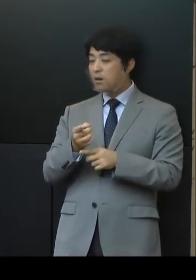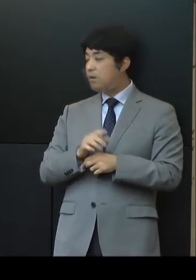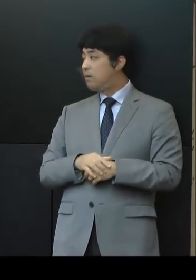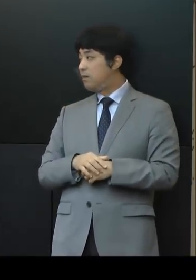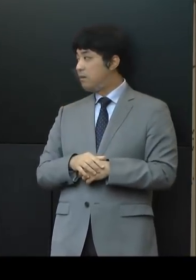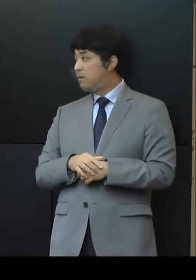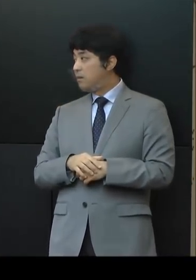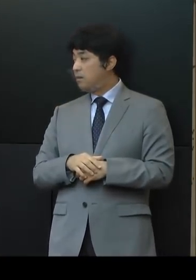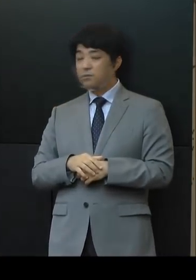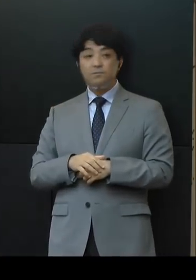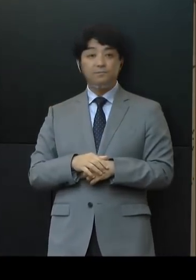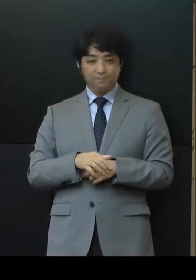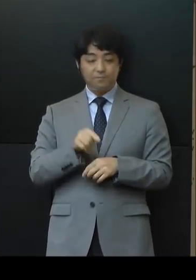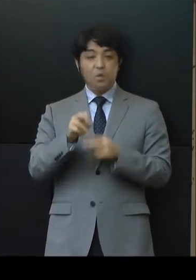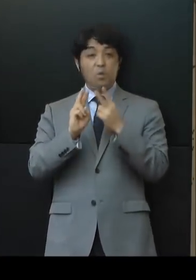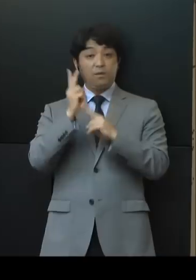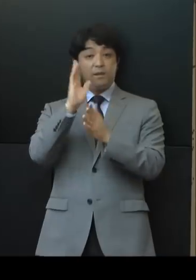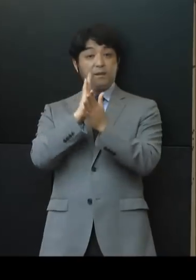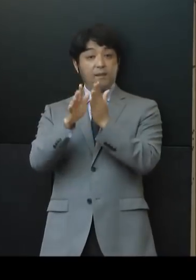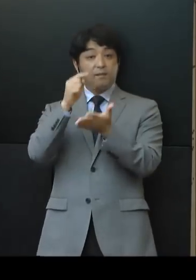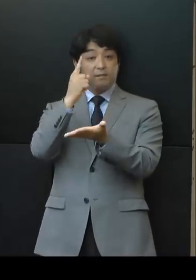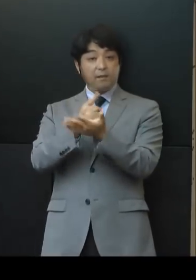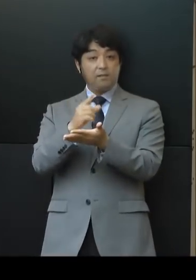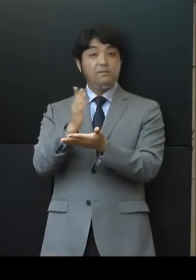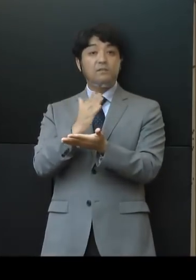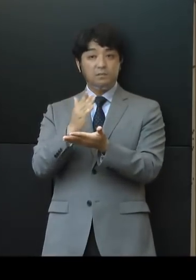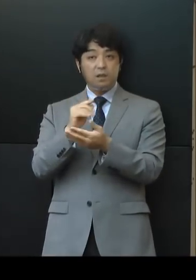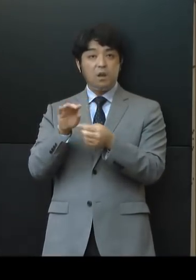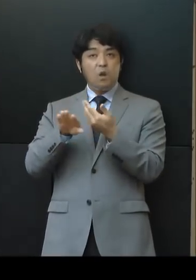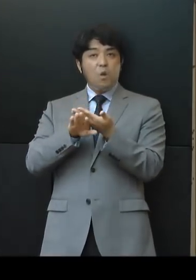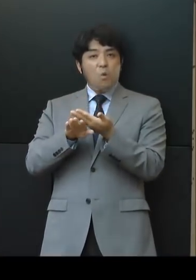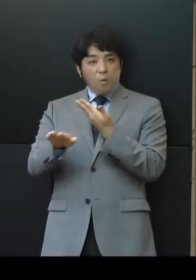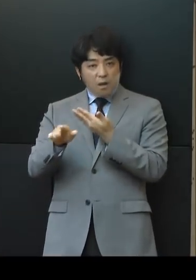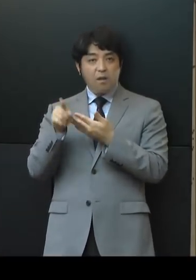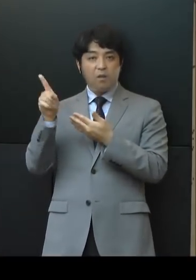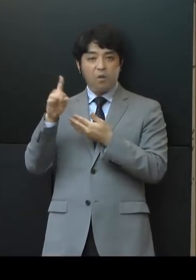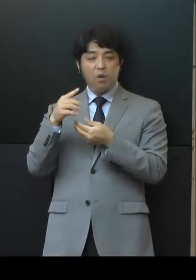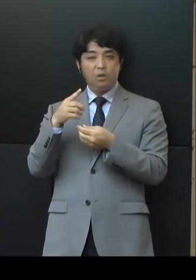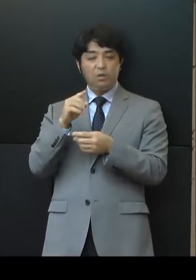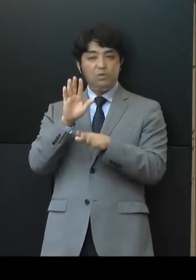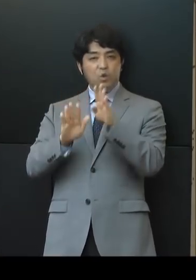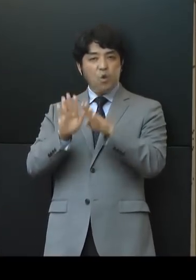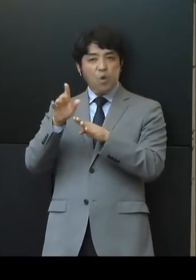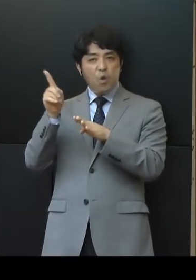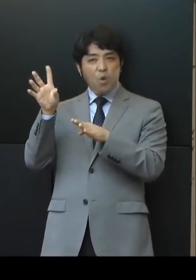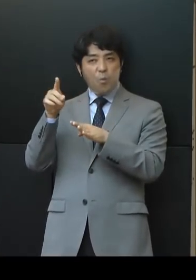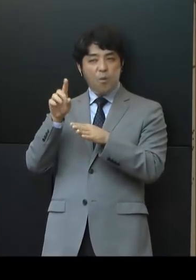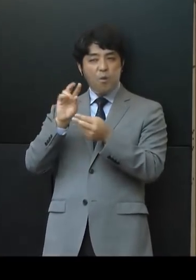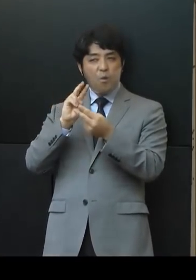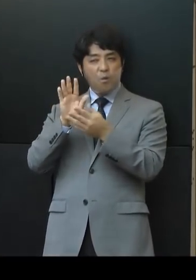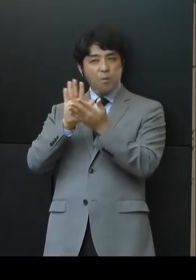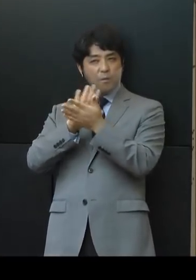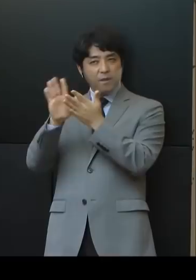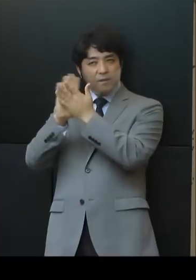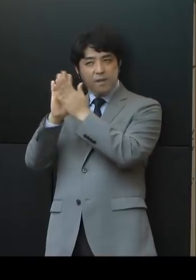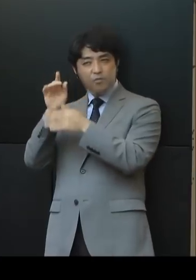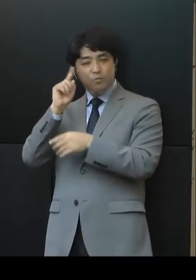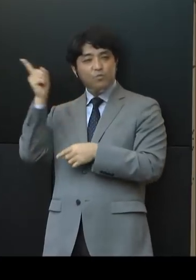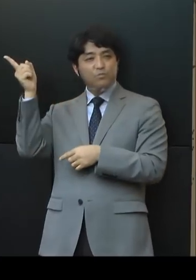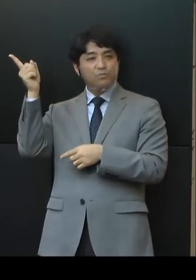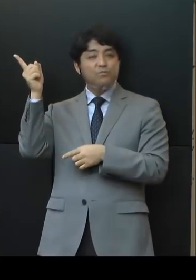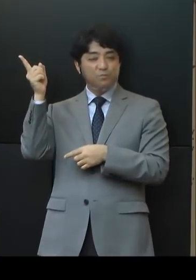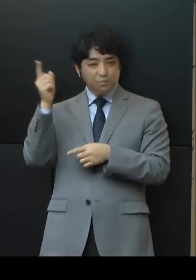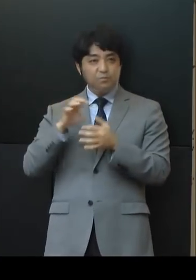です。これはその沖縄県だけではなくてですね、同じような事情を抱える他の都道府県においてもそうだと思いますけれども、国のそうい